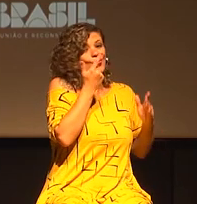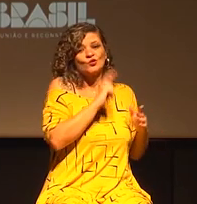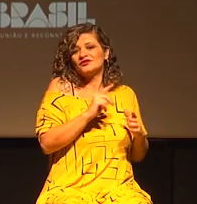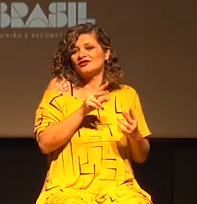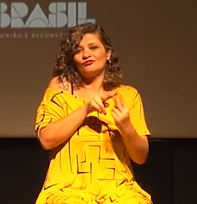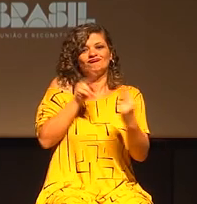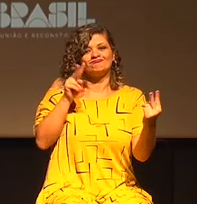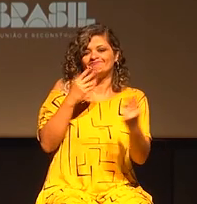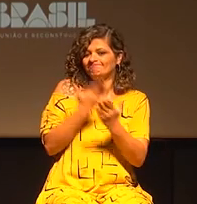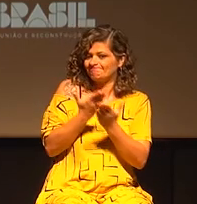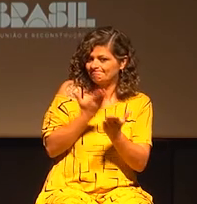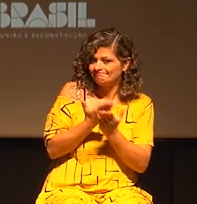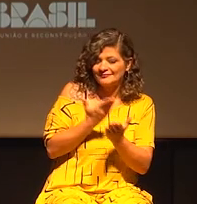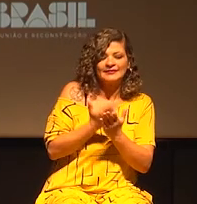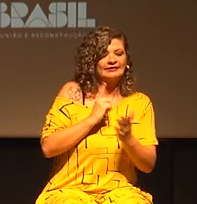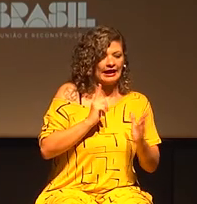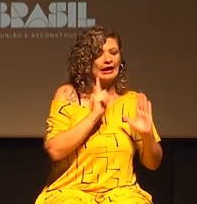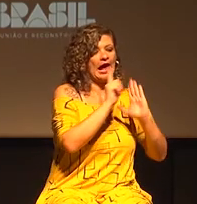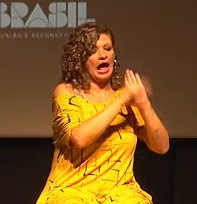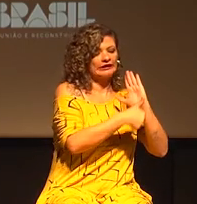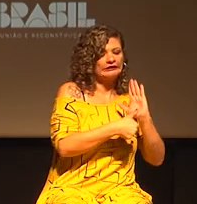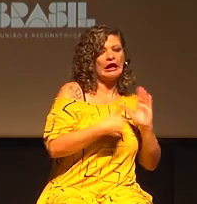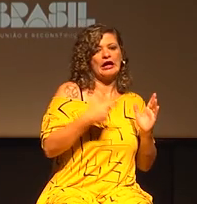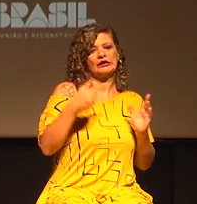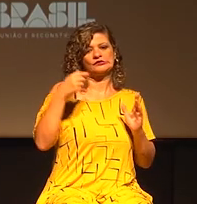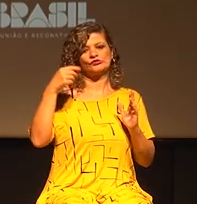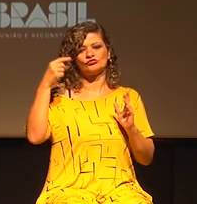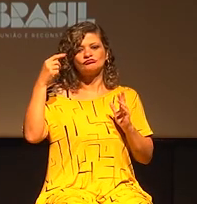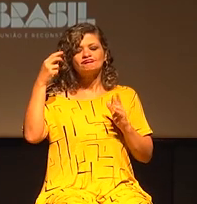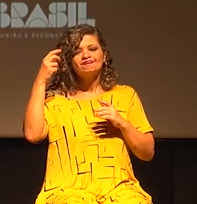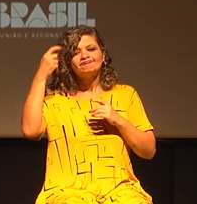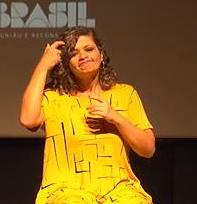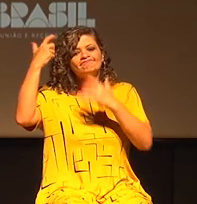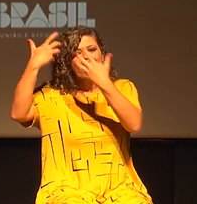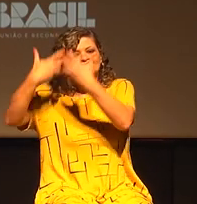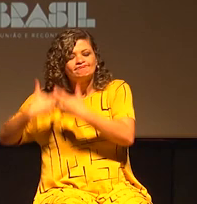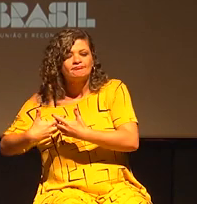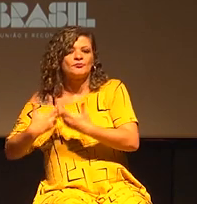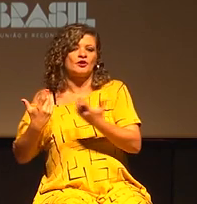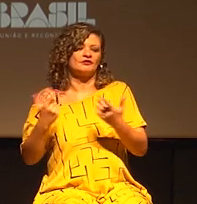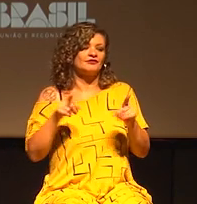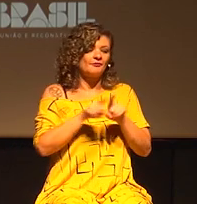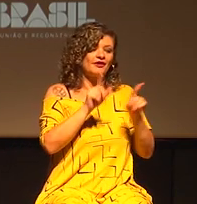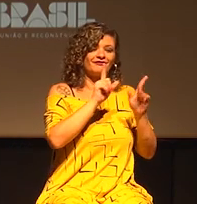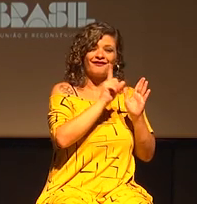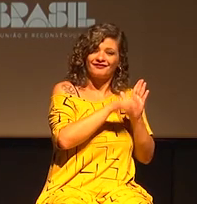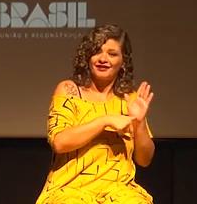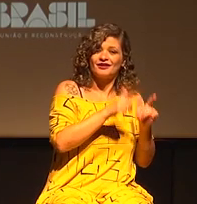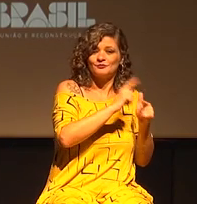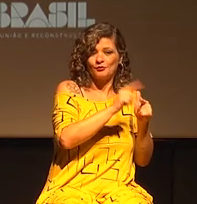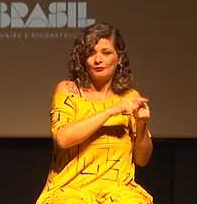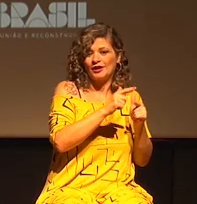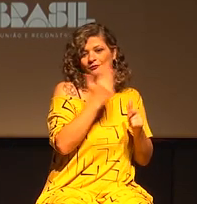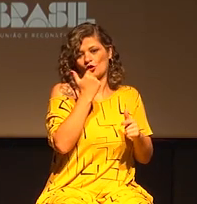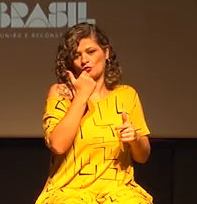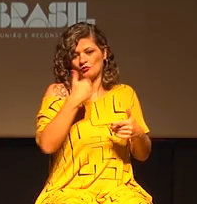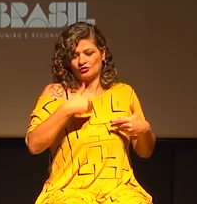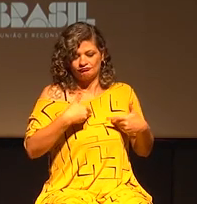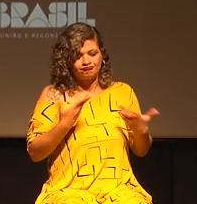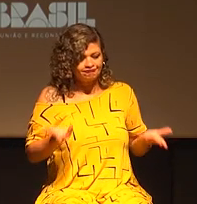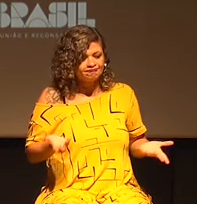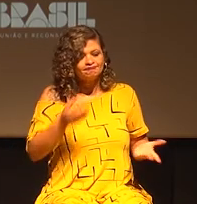acesso estão com muitos atrasos intelectuais e também eh eh iais e eu vou te dar só um